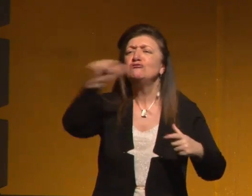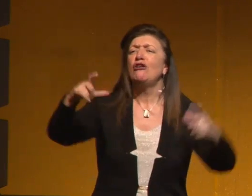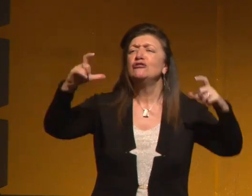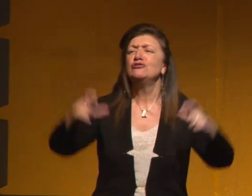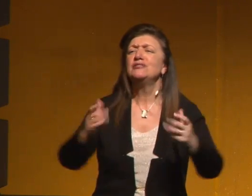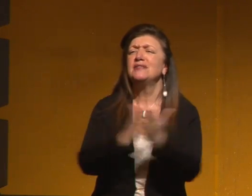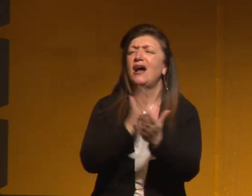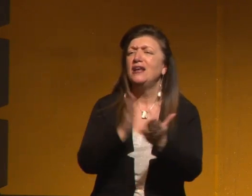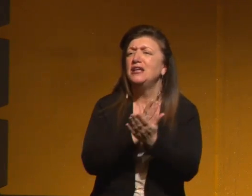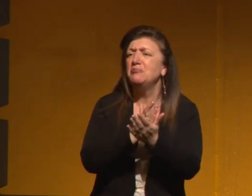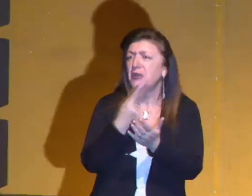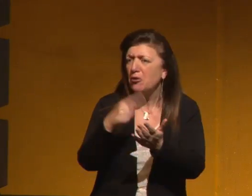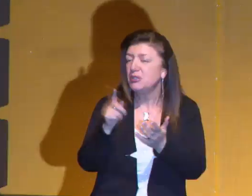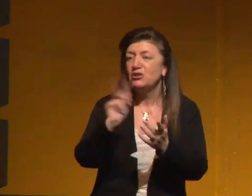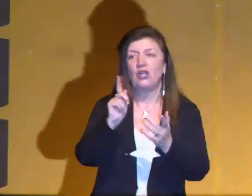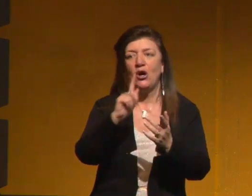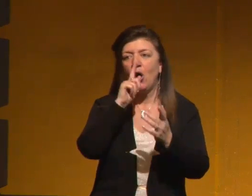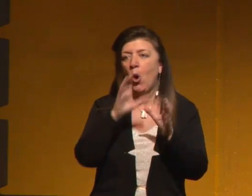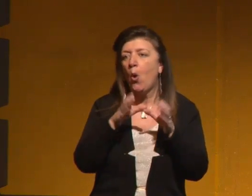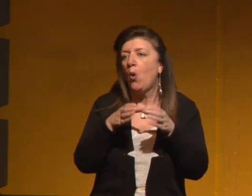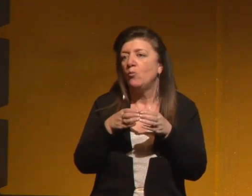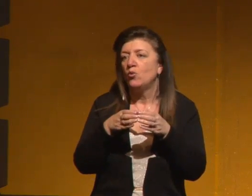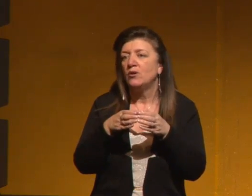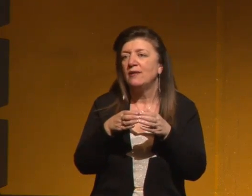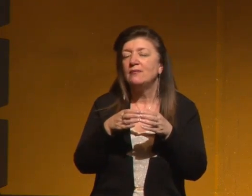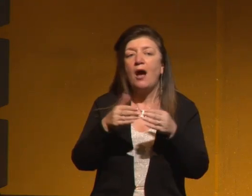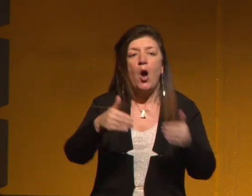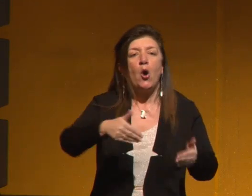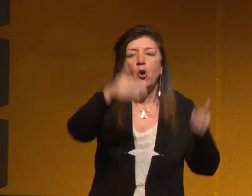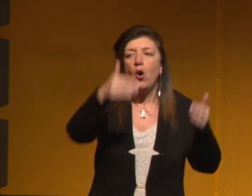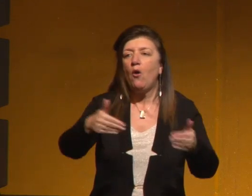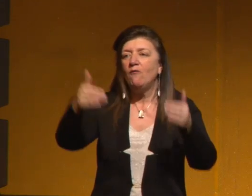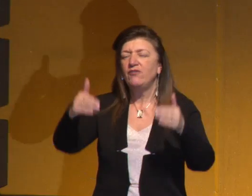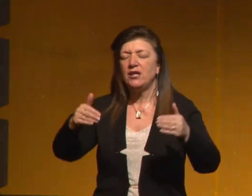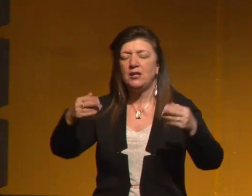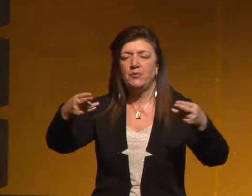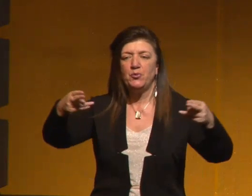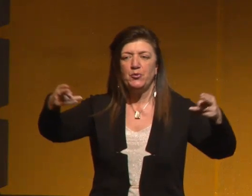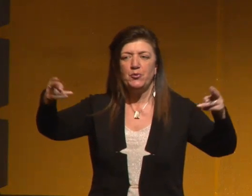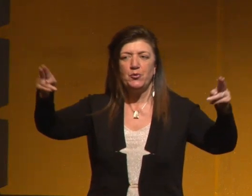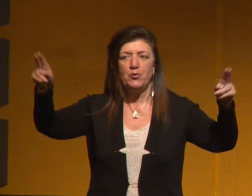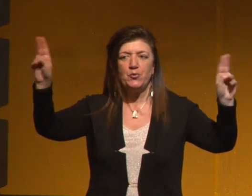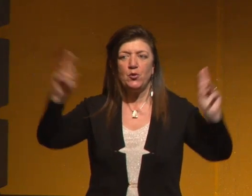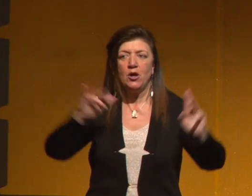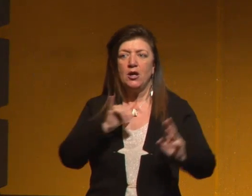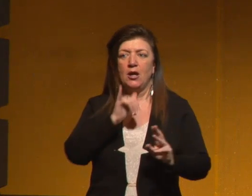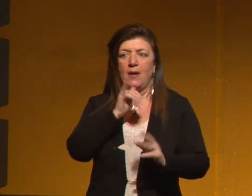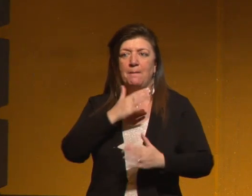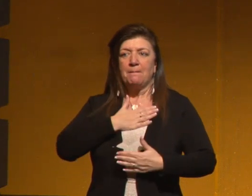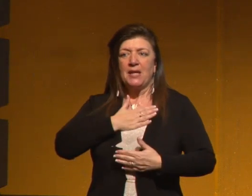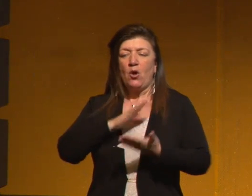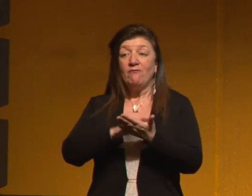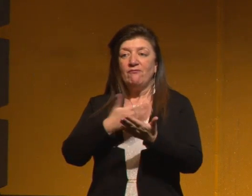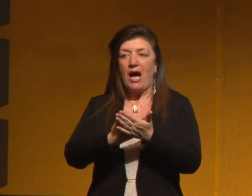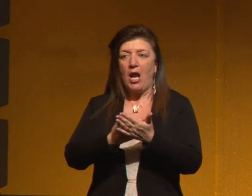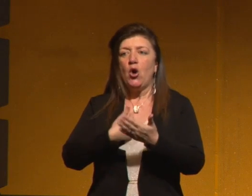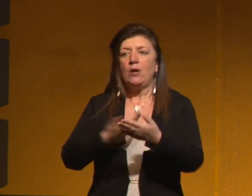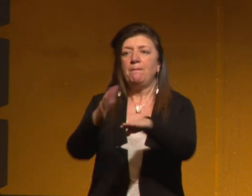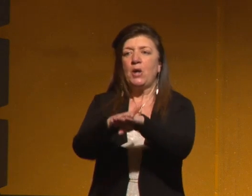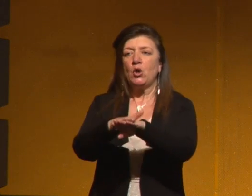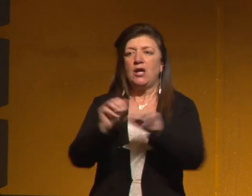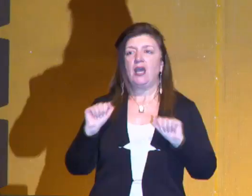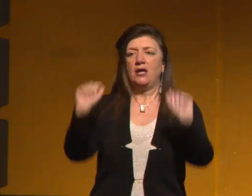una comunità che va oltre i confini fisici e che ha saputo lavorare per proteggere qualcosa che ritiene prezioso importante un vero